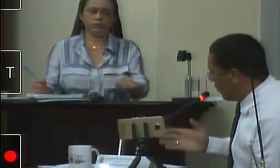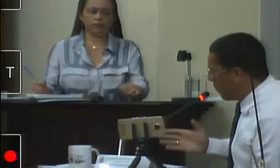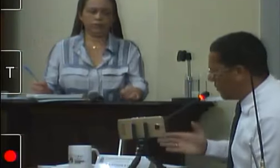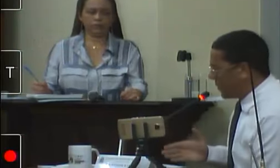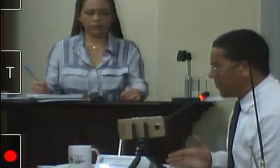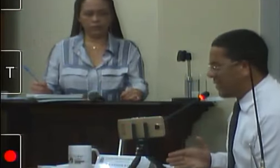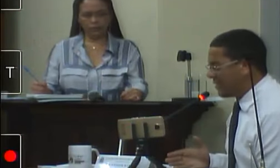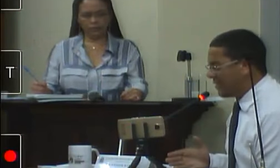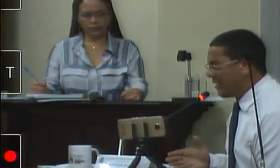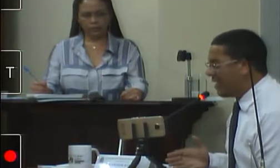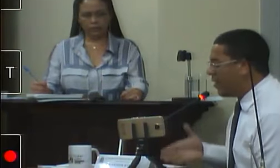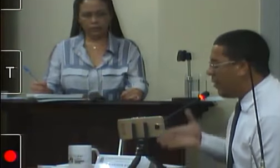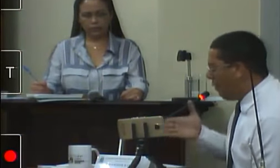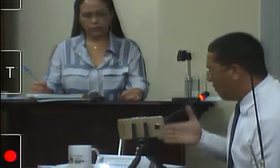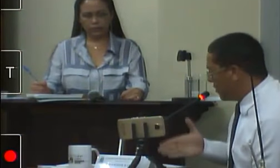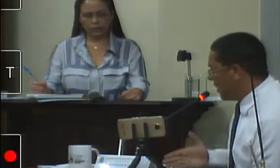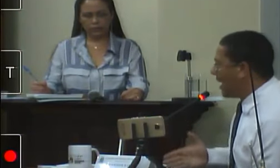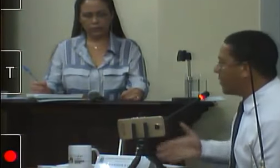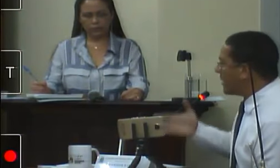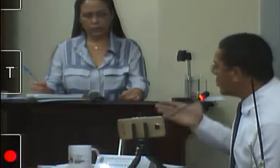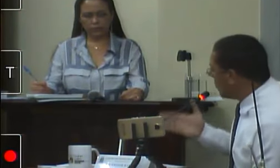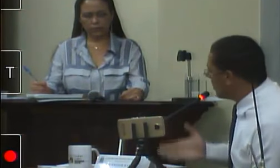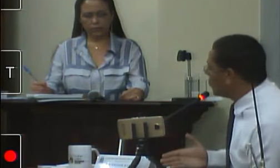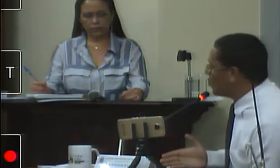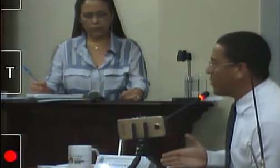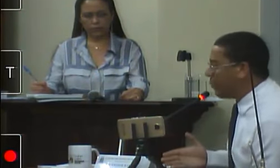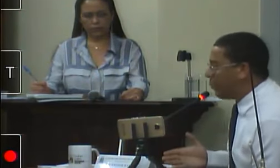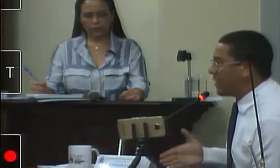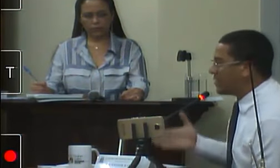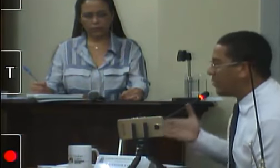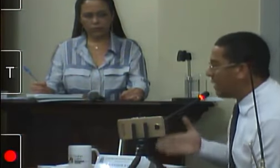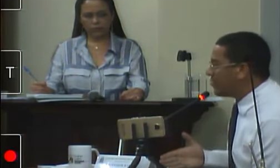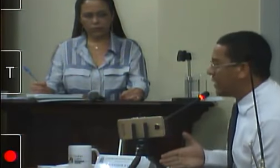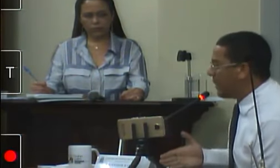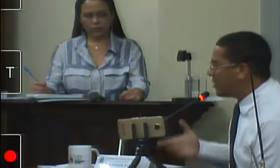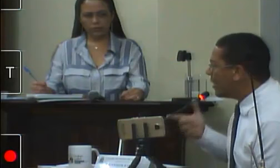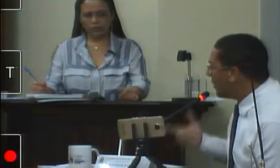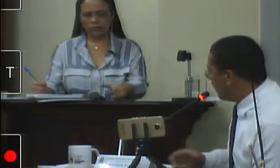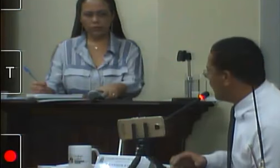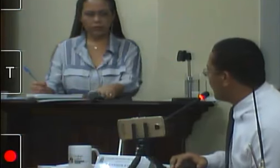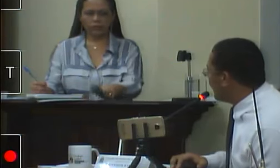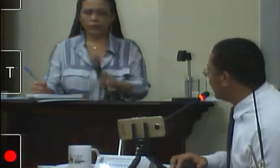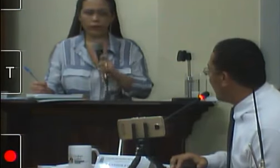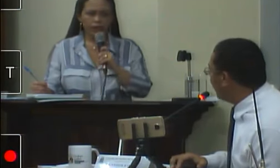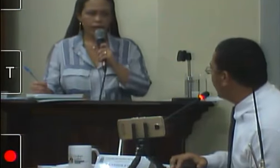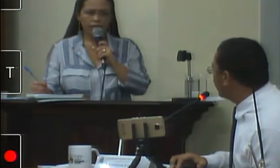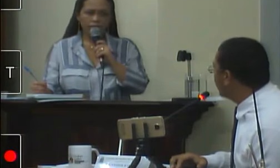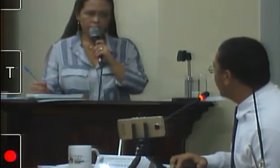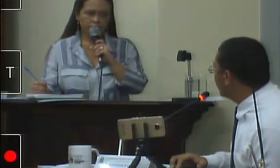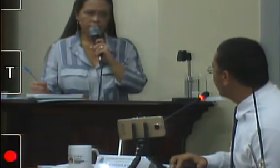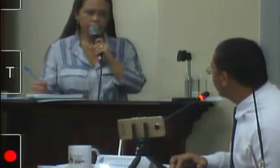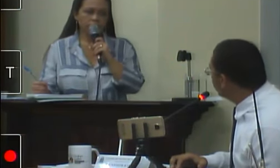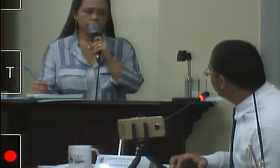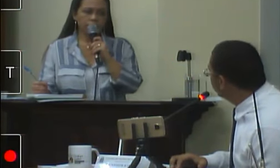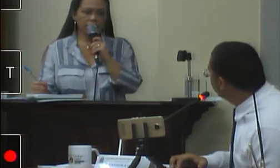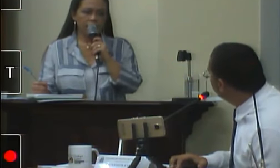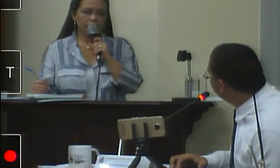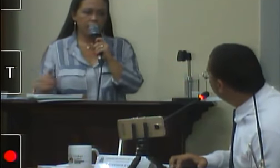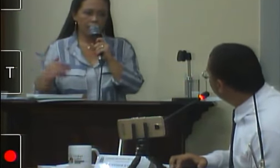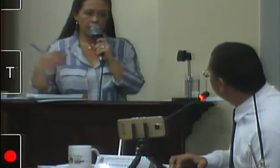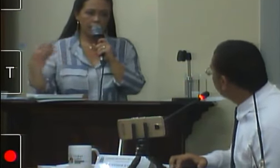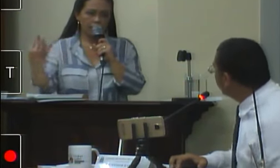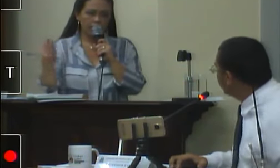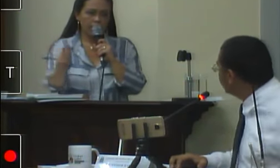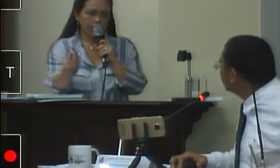fazer uma pergunta para a senhora secretária. O Vigiágua está à disposição de toda a população gratuitamente para fazer análise da água? Não, vereador, o